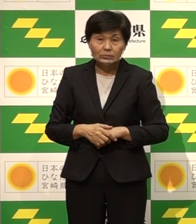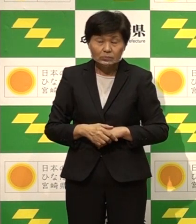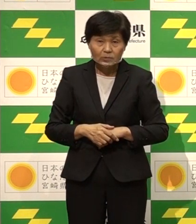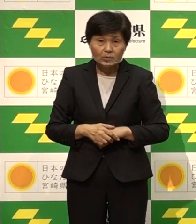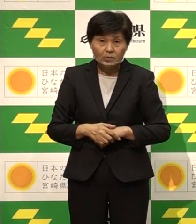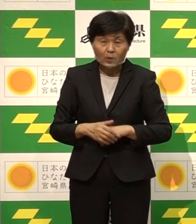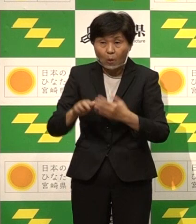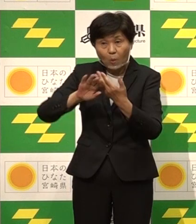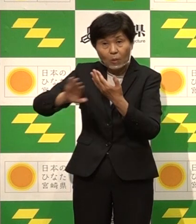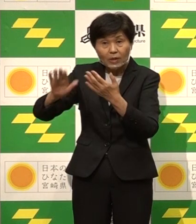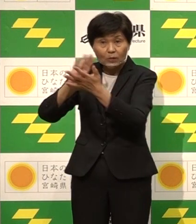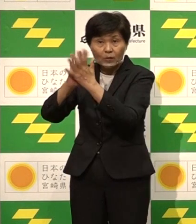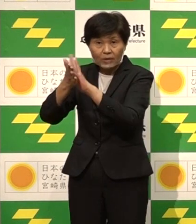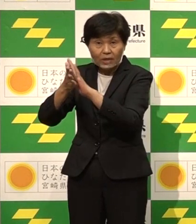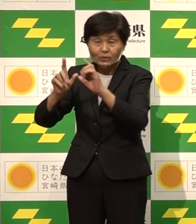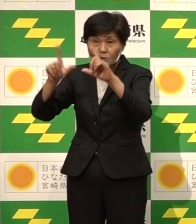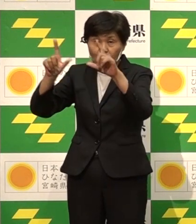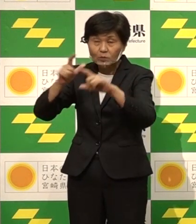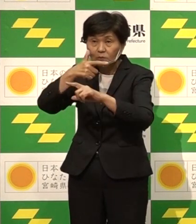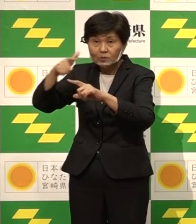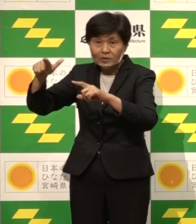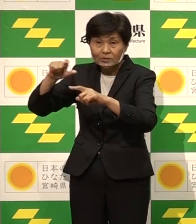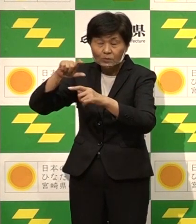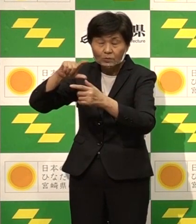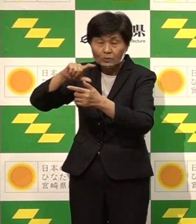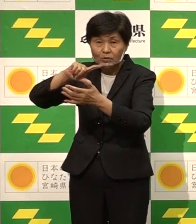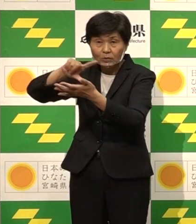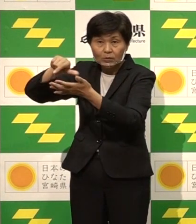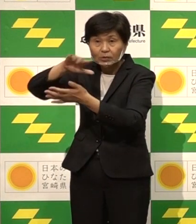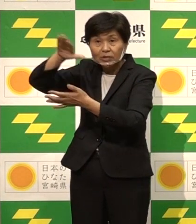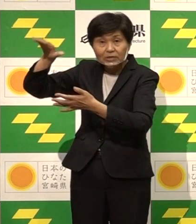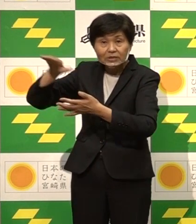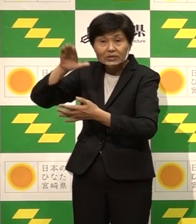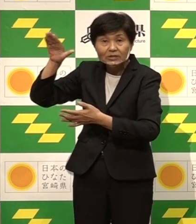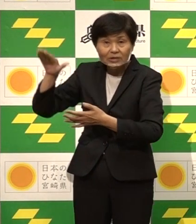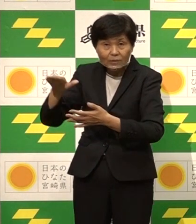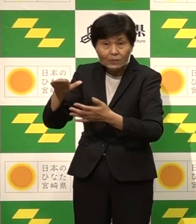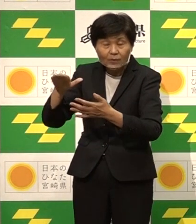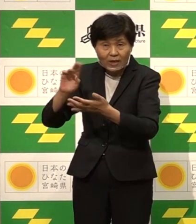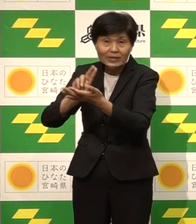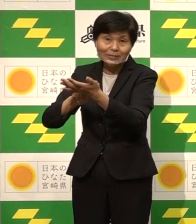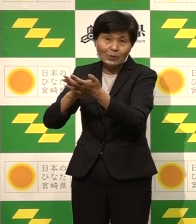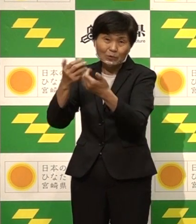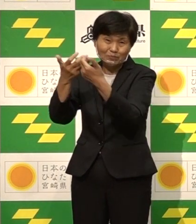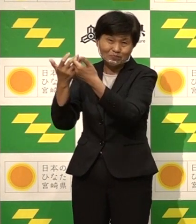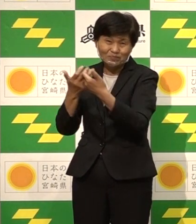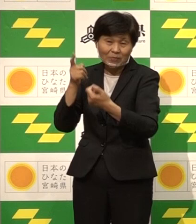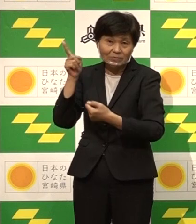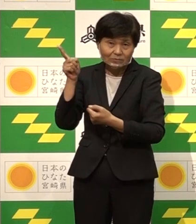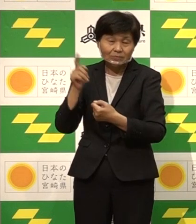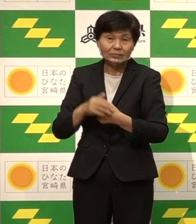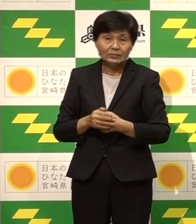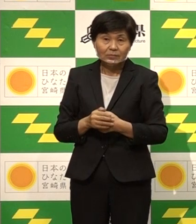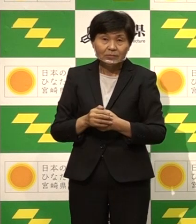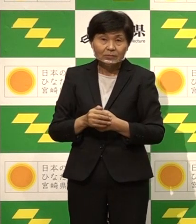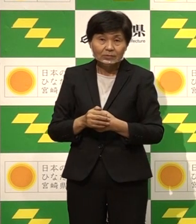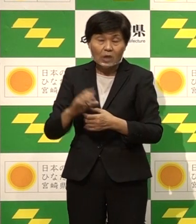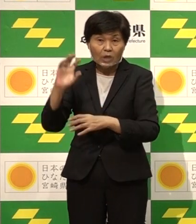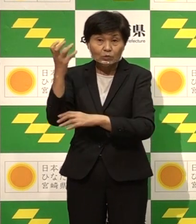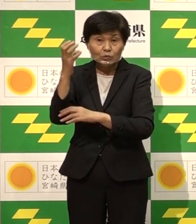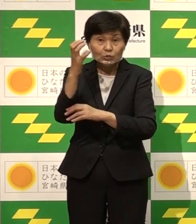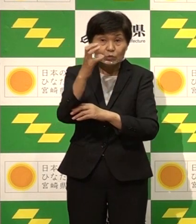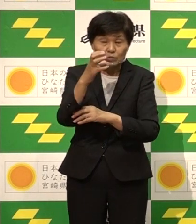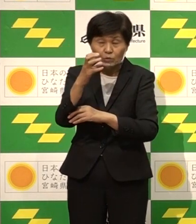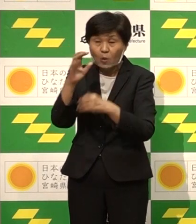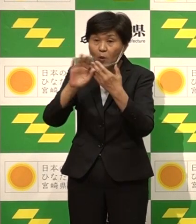部においては医療の逼迫ですね、救急なども受け入れのちょっと停止